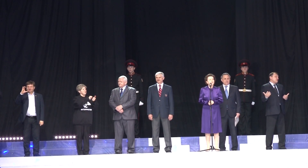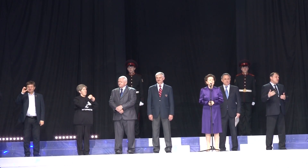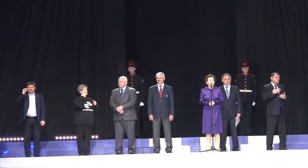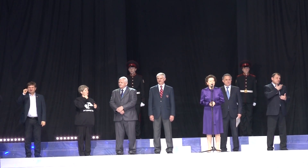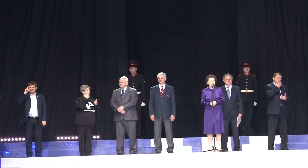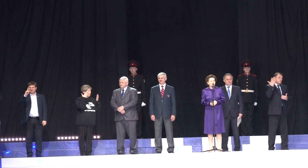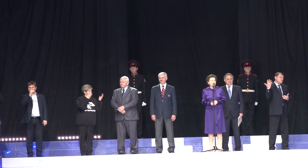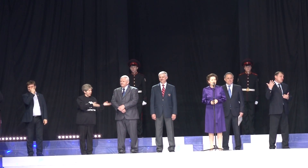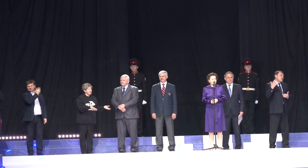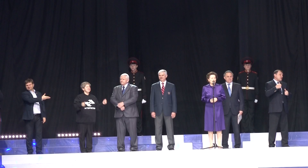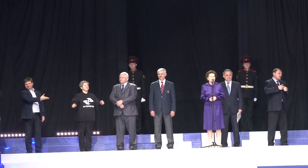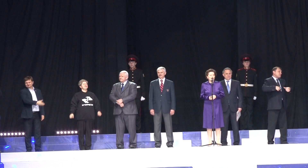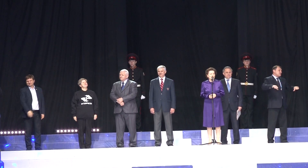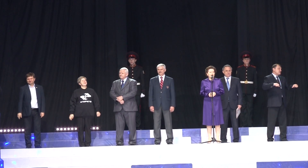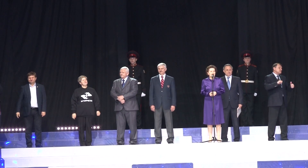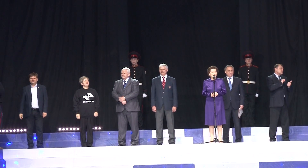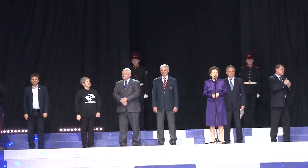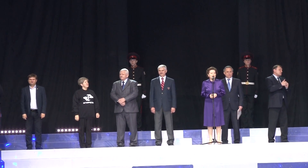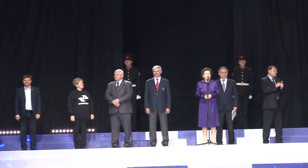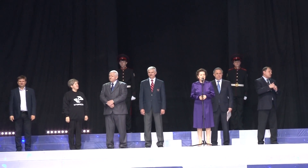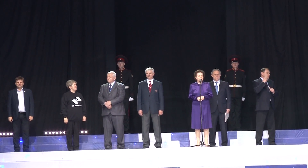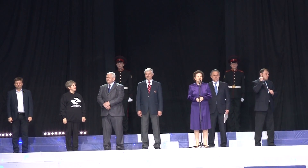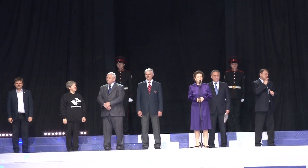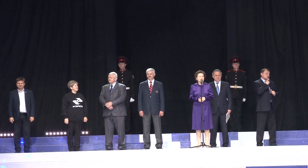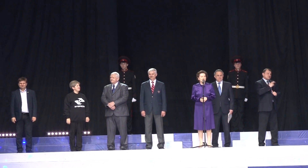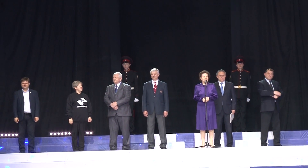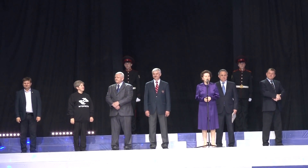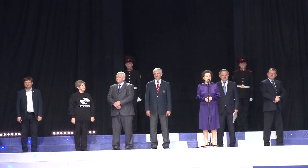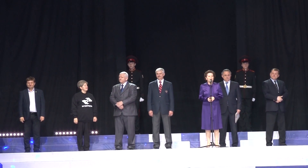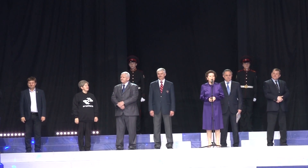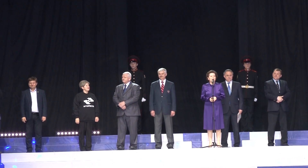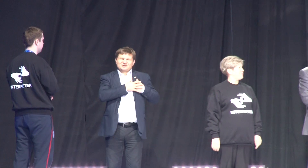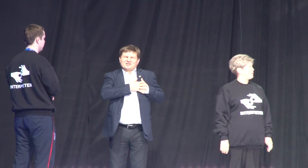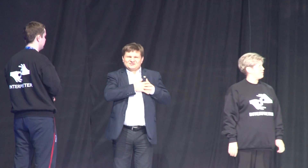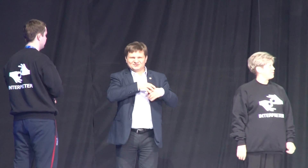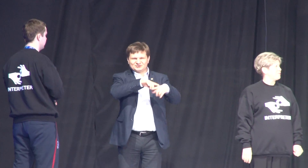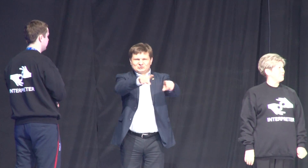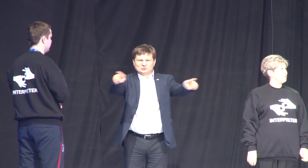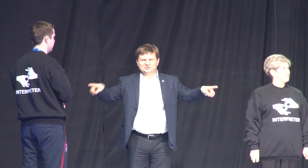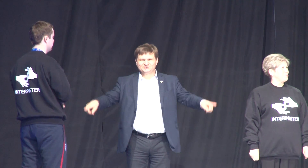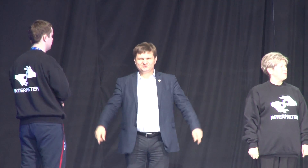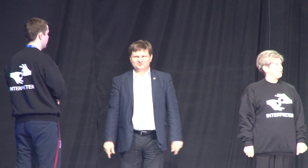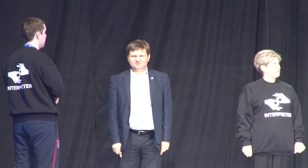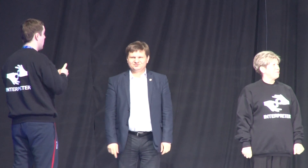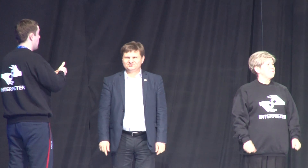глухих. Such friends as the International Committee of Sports for the Deaf. For meeting you. Приезжайте к